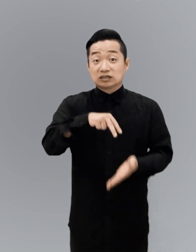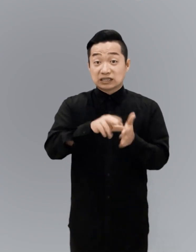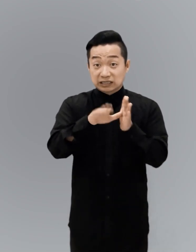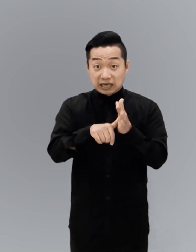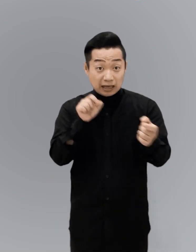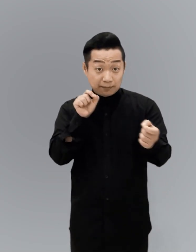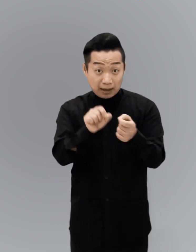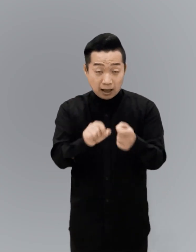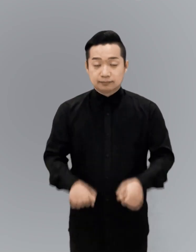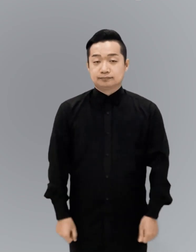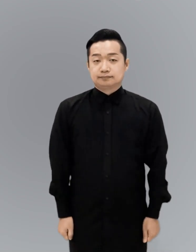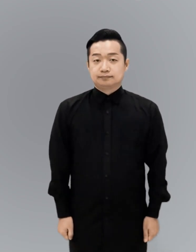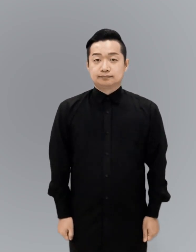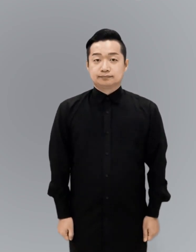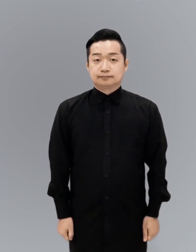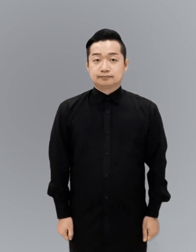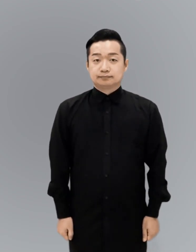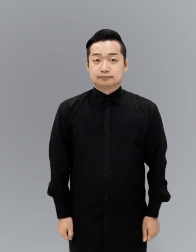스스로 서야 할 때가 다가오면